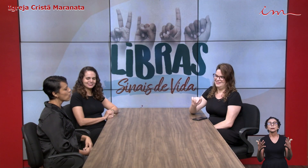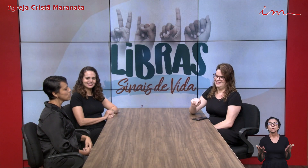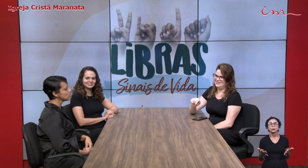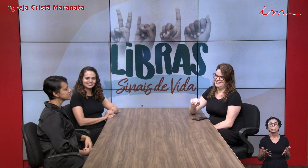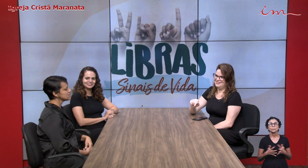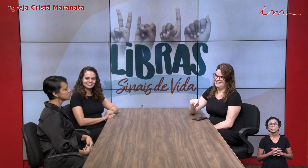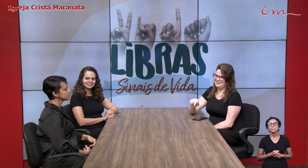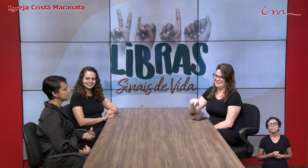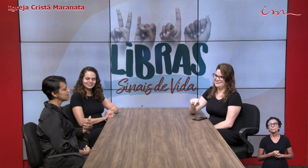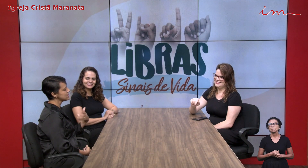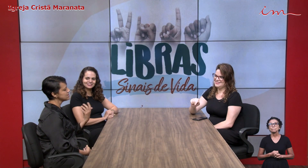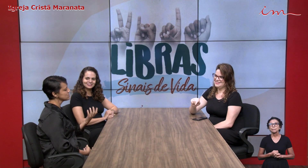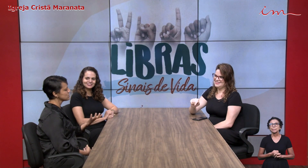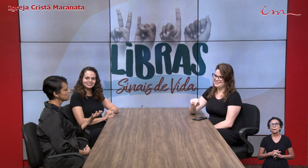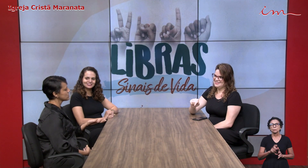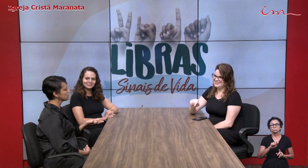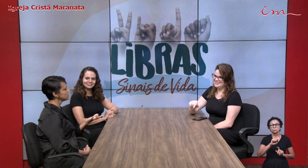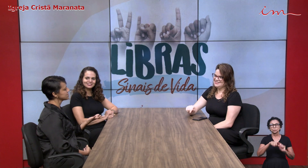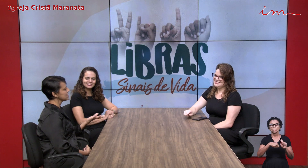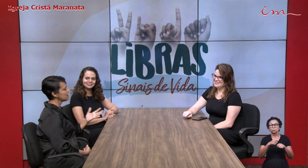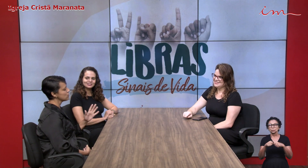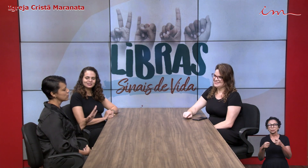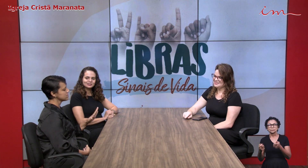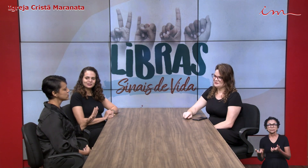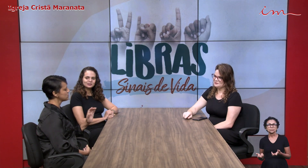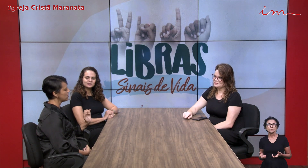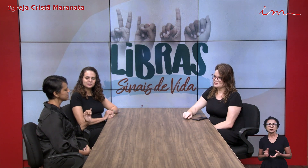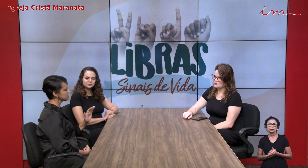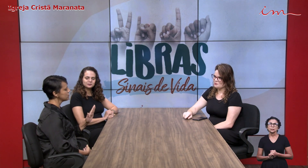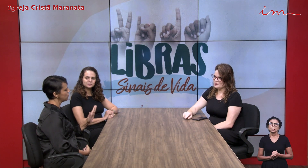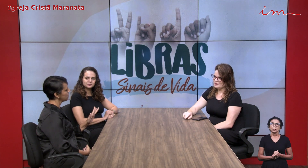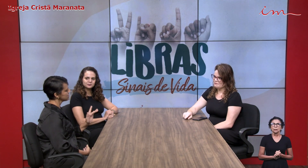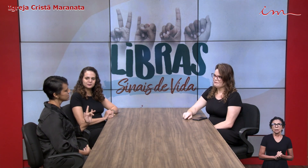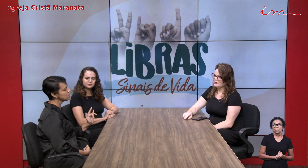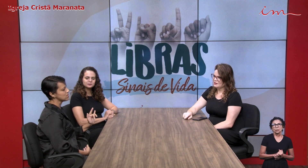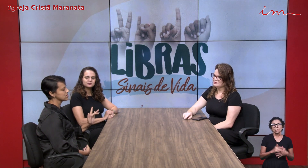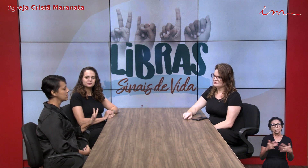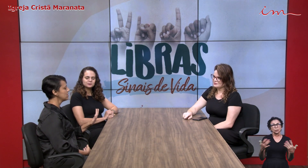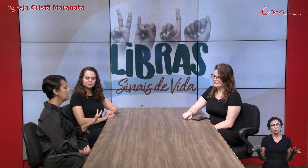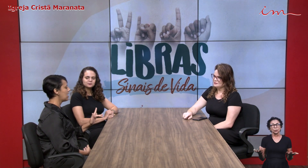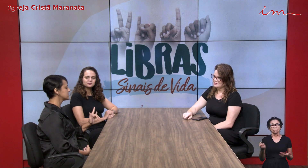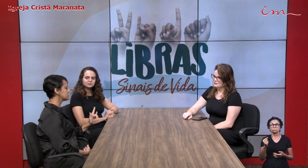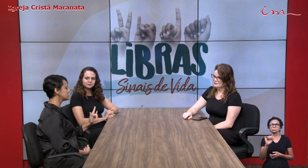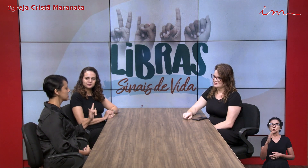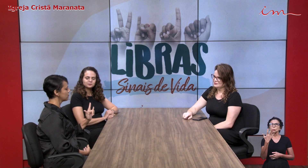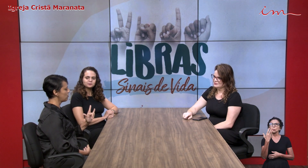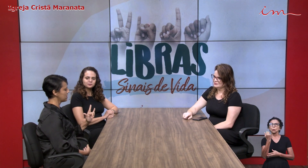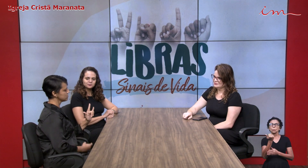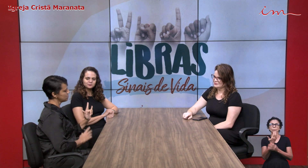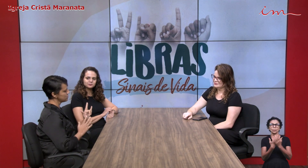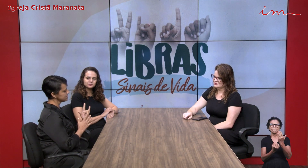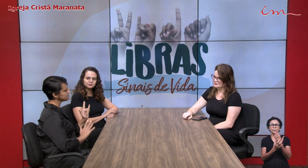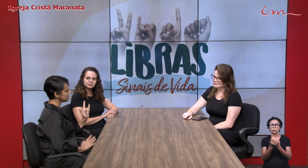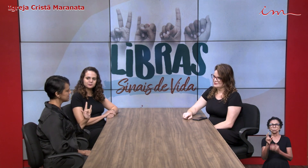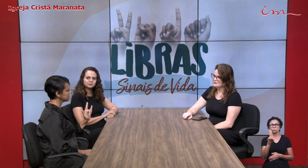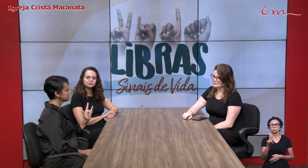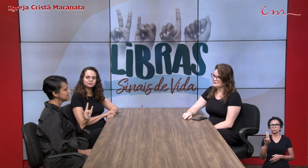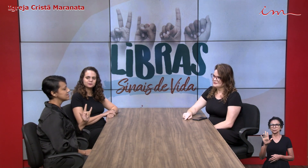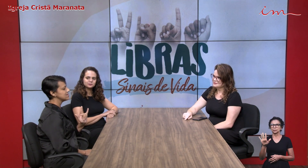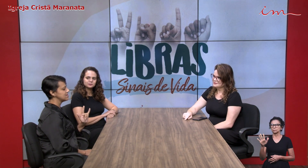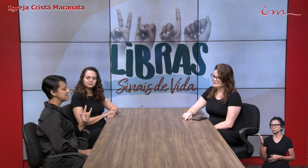porque como nós estamos falando alguma coisa, né? A configuração de mão, ela só dá o formato da mão. Então, a gente tem o formato da mão